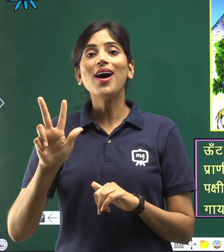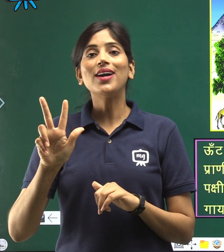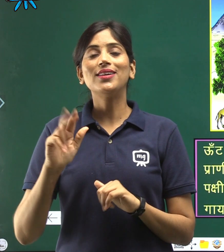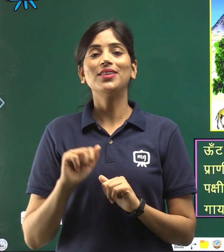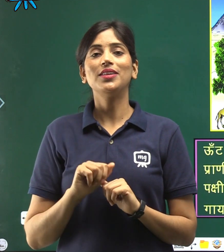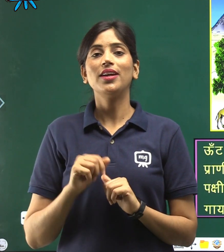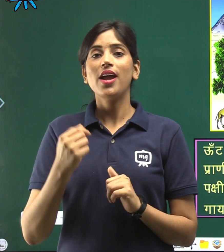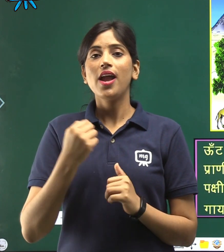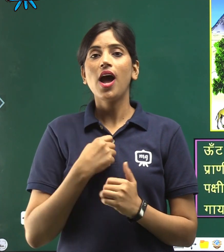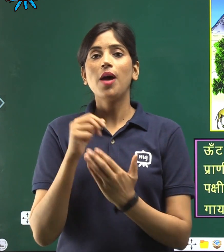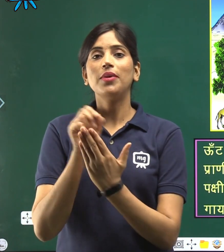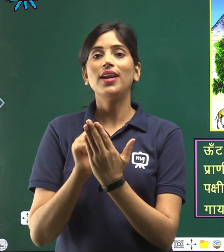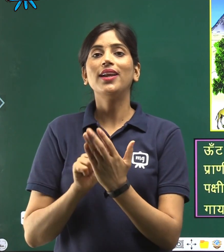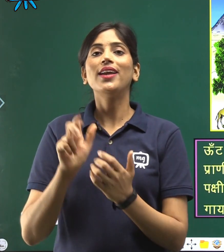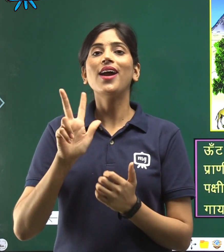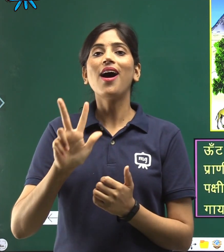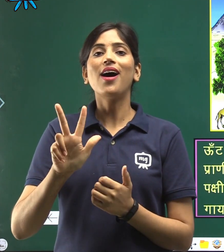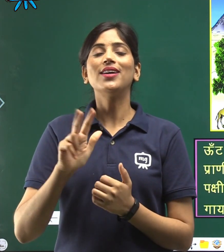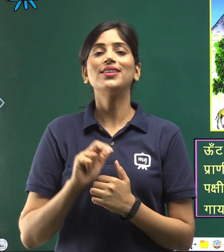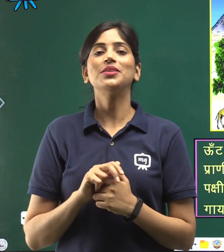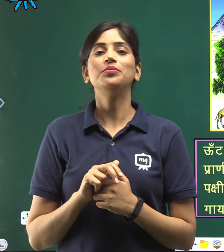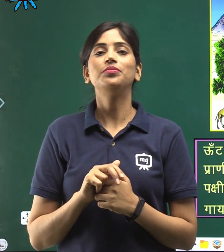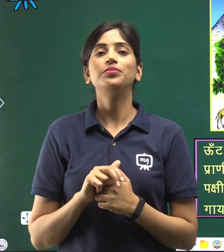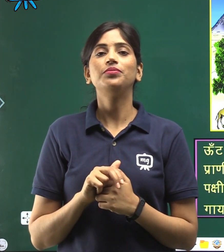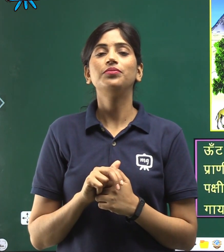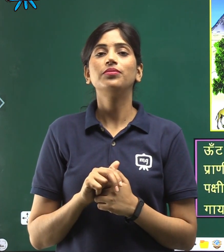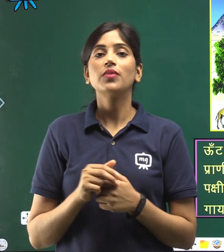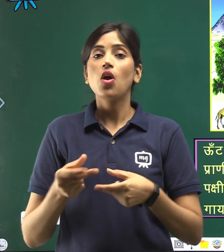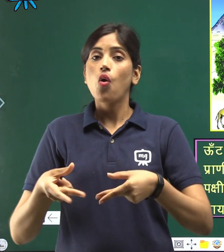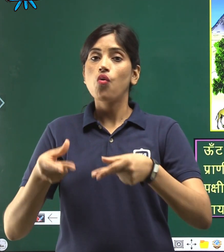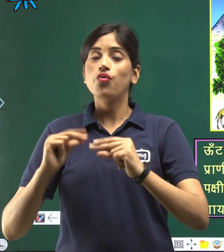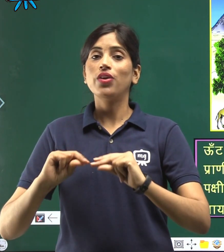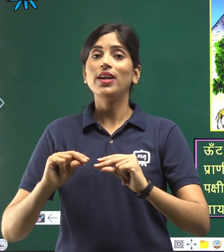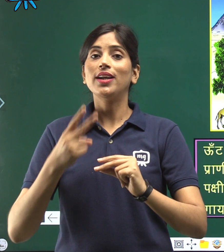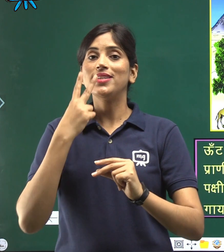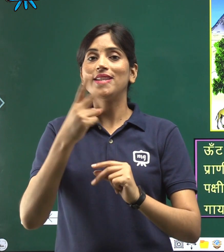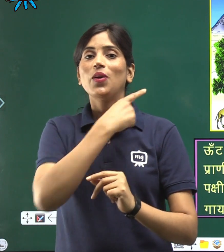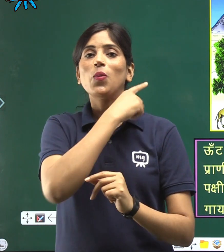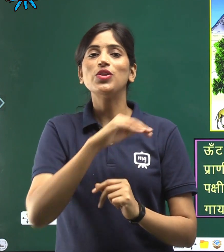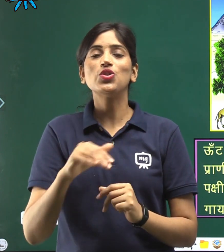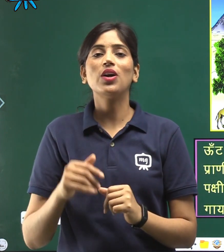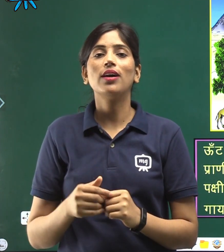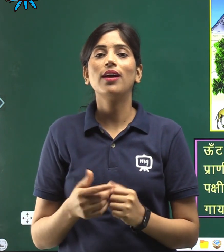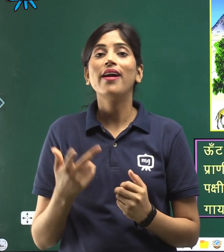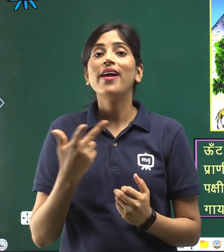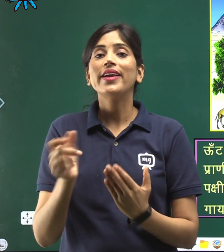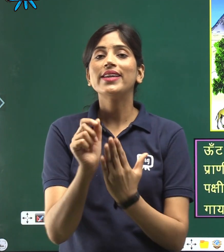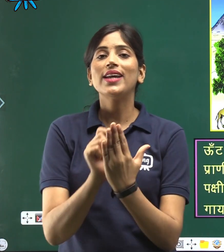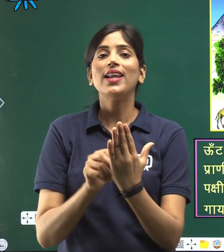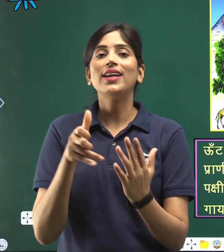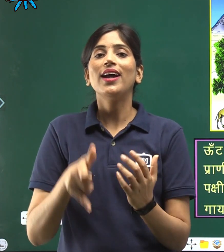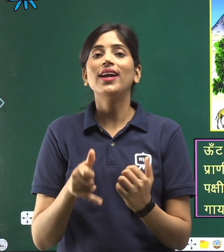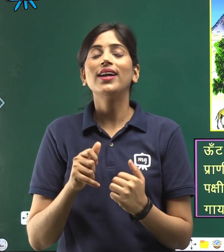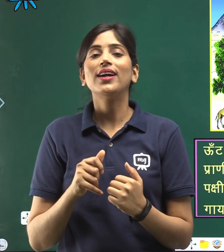8, हमने लिखे 8। फिर नीचे देखो बच्चों, क्या लिखा